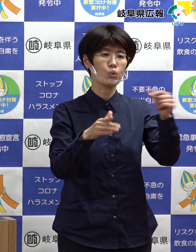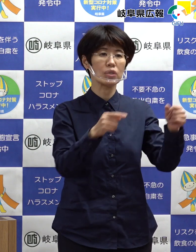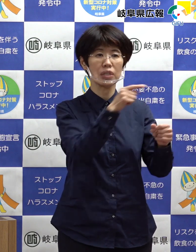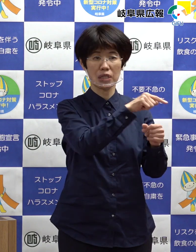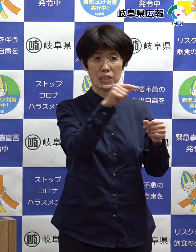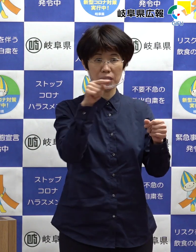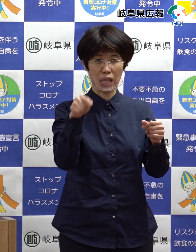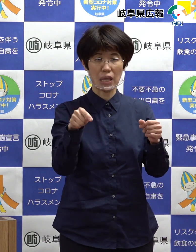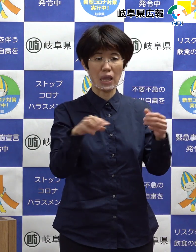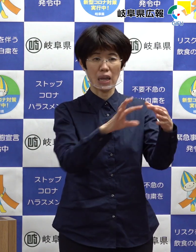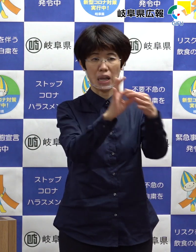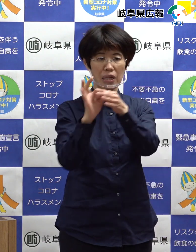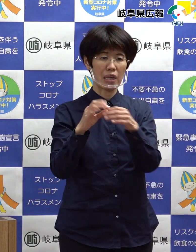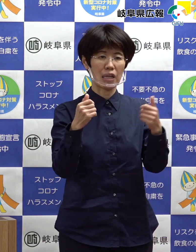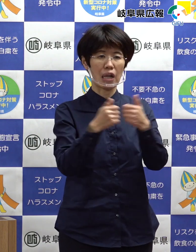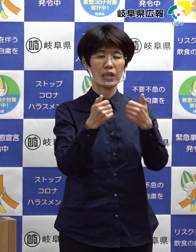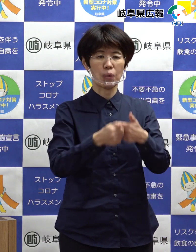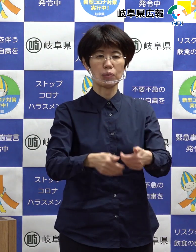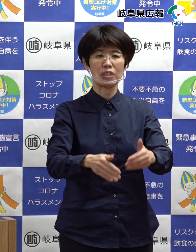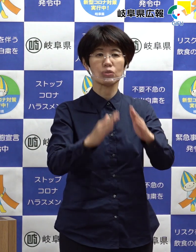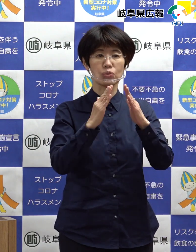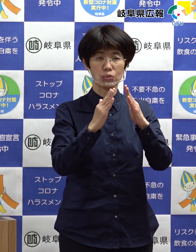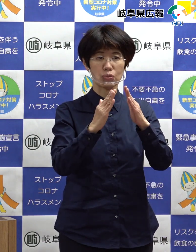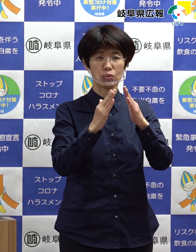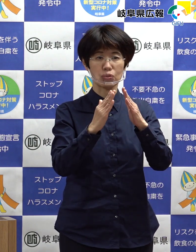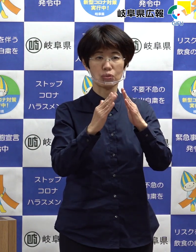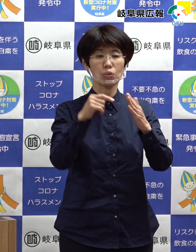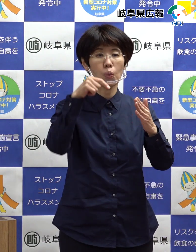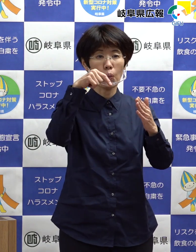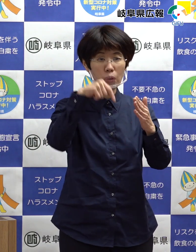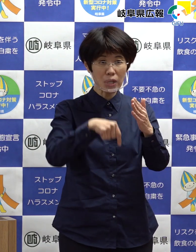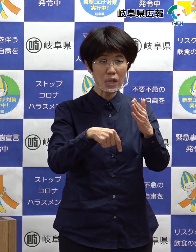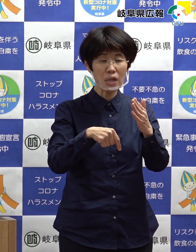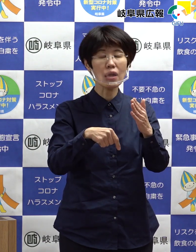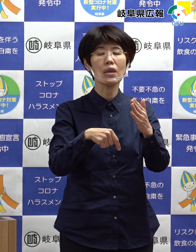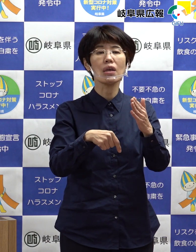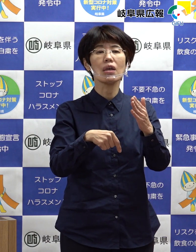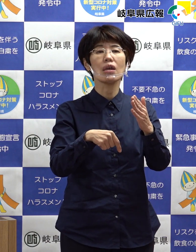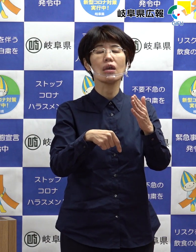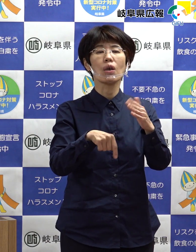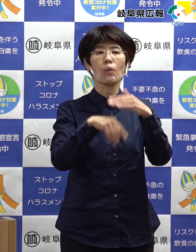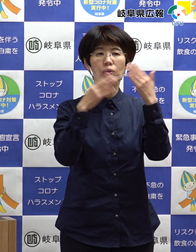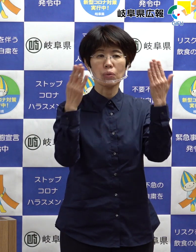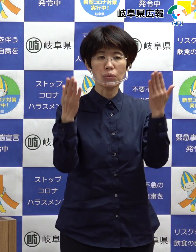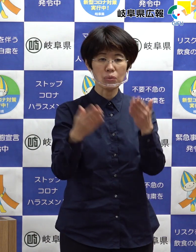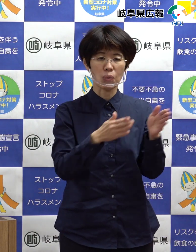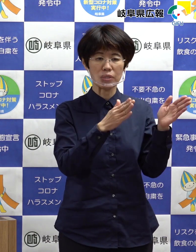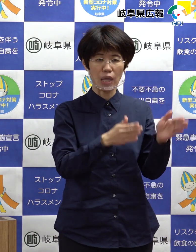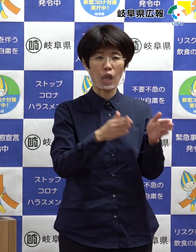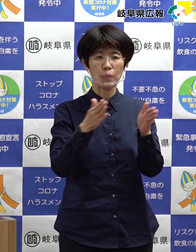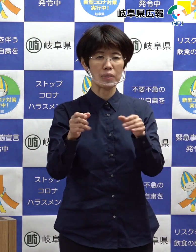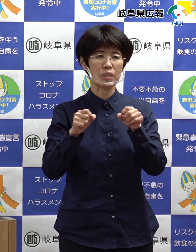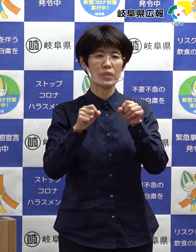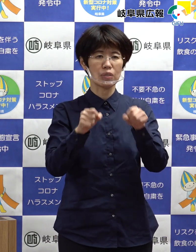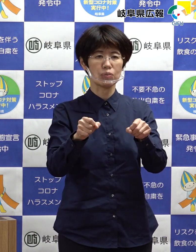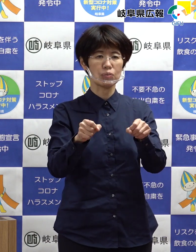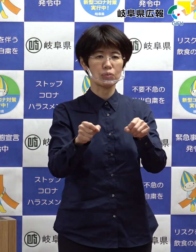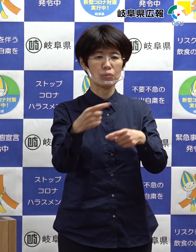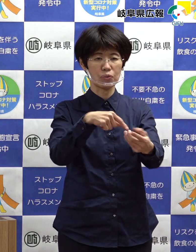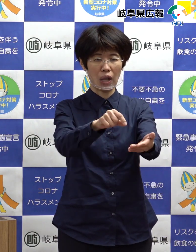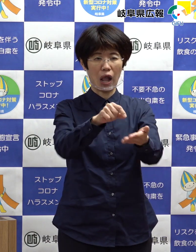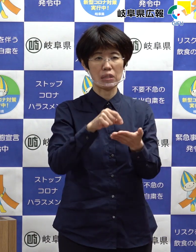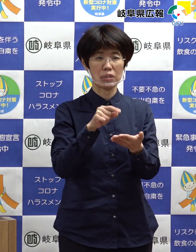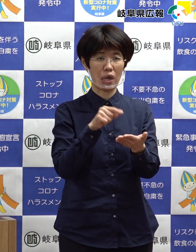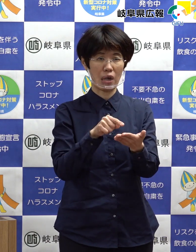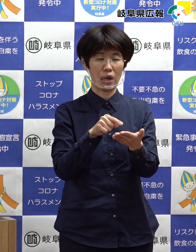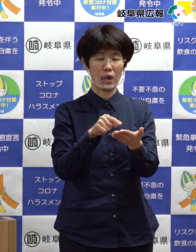で、連携会議を設置するということで、そこで、まあ、実務的な議論をどんどん整理していこうということになりました。